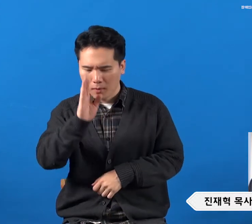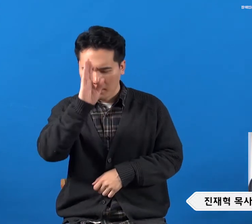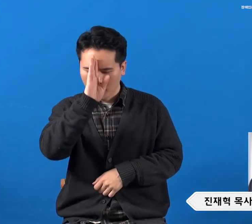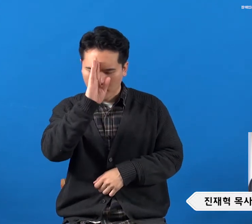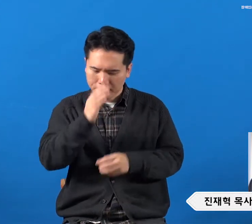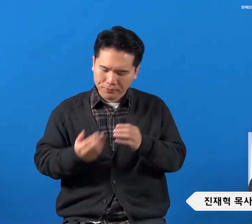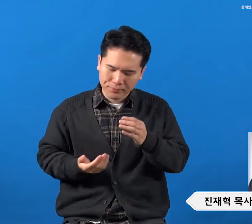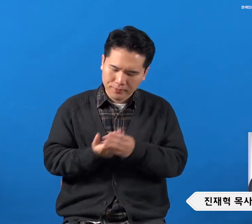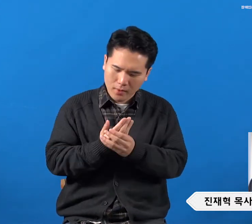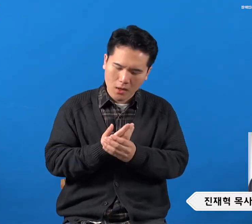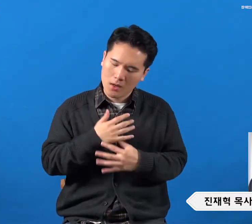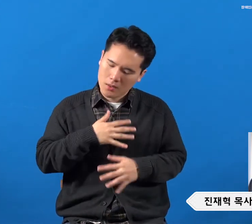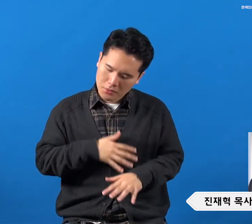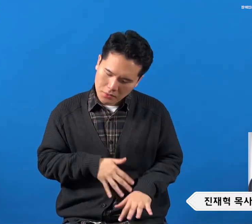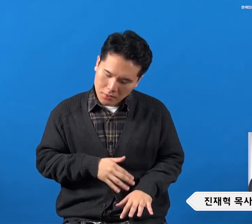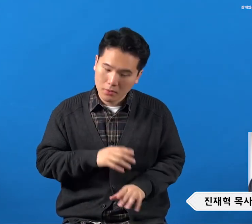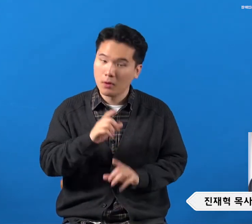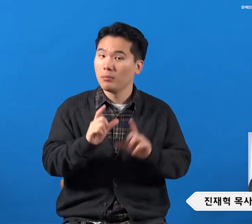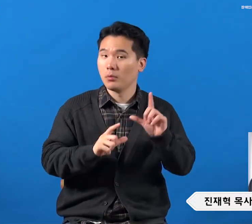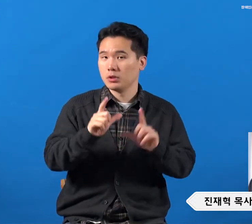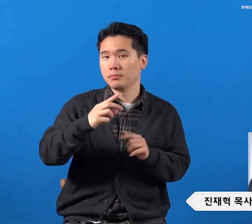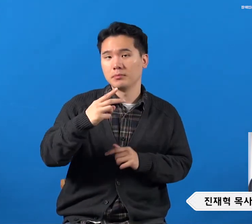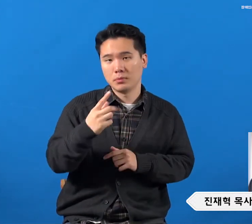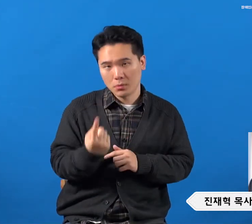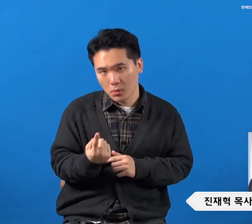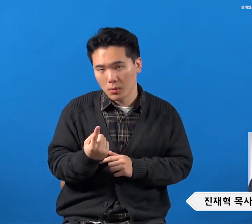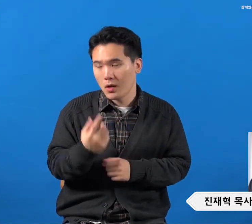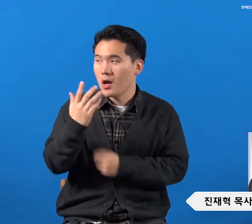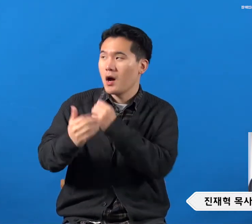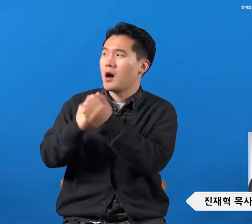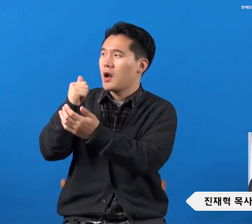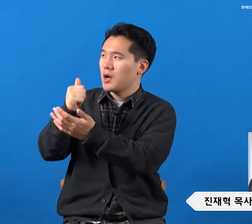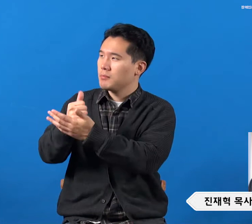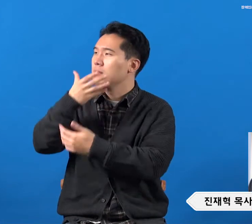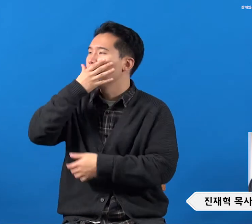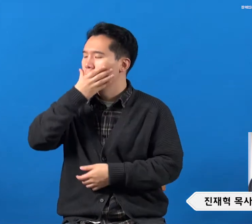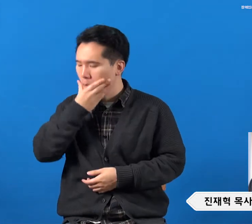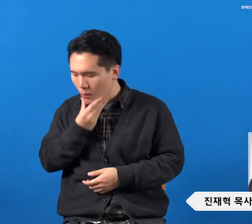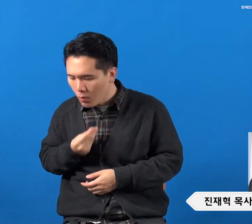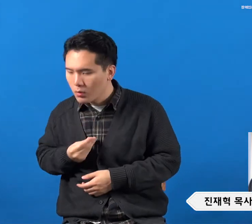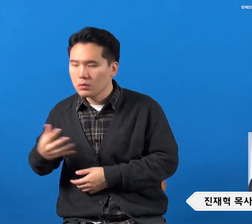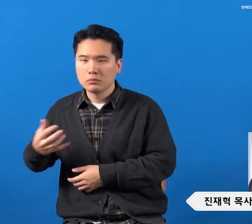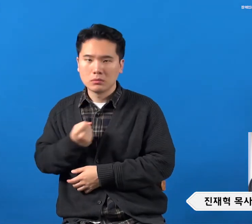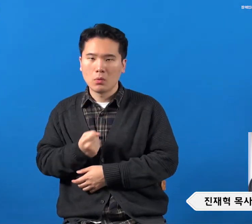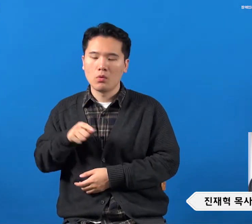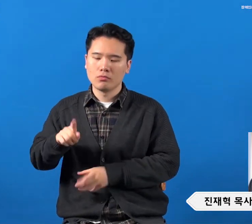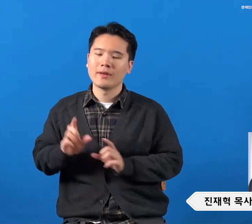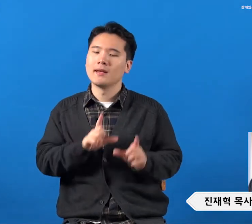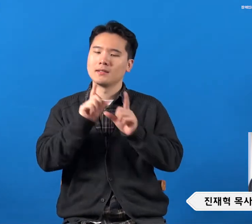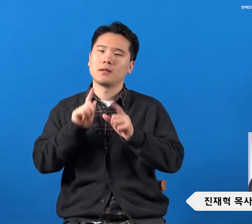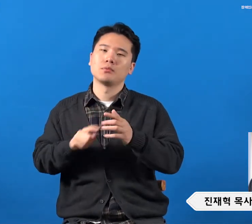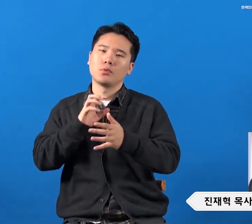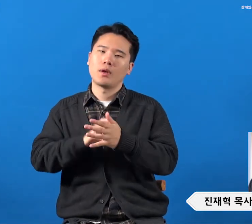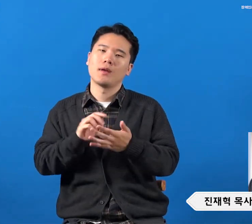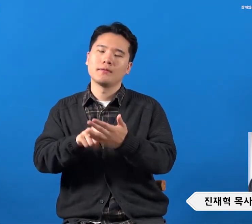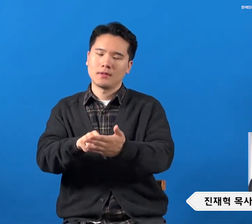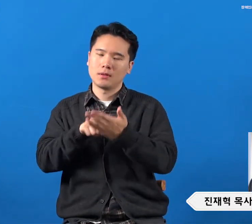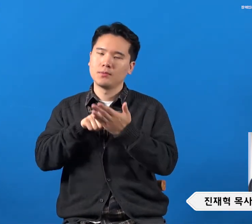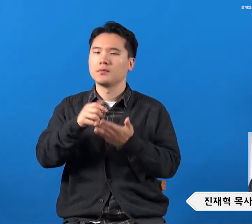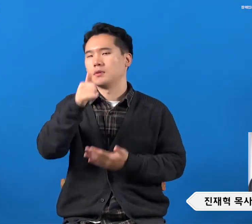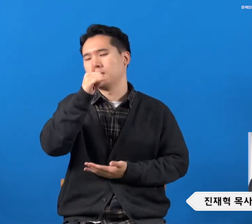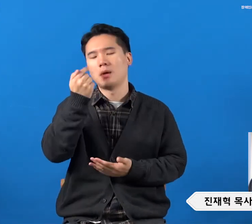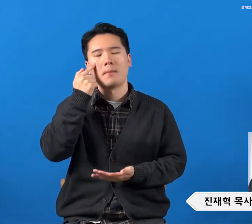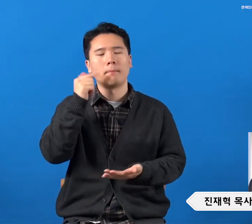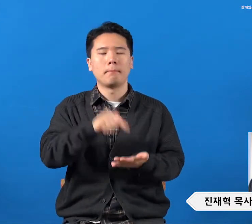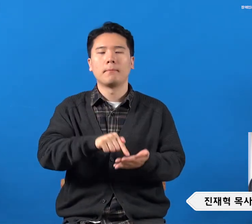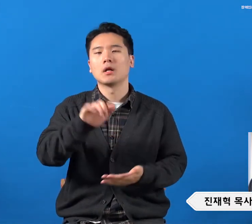어떤 모습도 하나님의 축복으로 우리 삶 속에 분명히 나타나는 모습들을 우리는 발견할 수